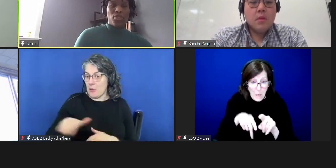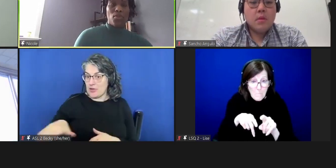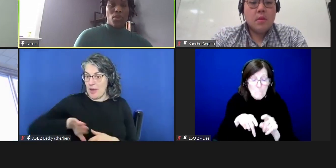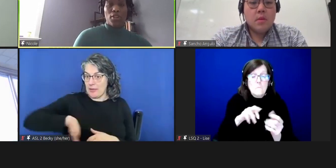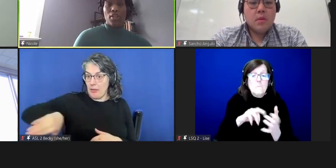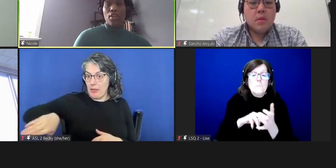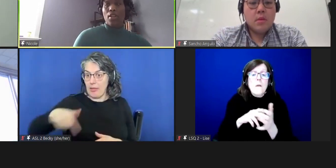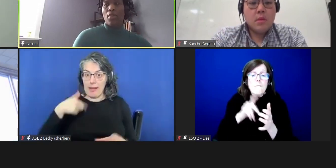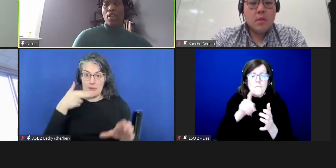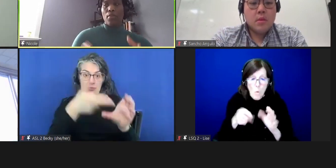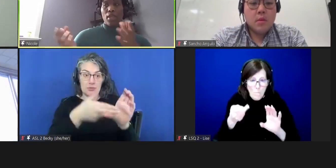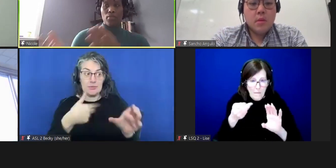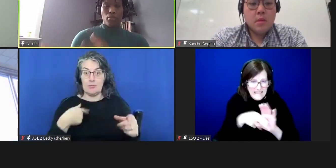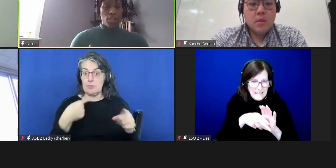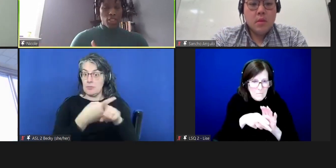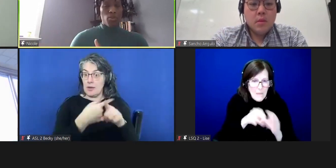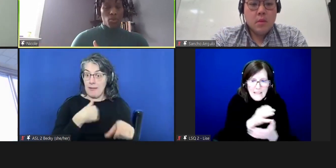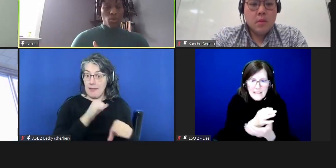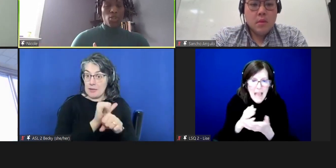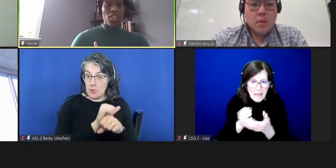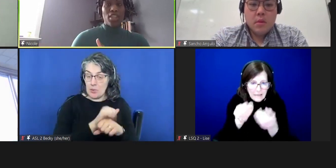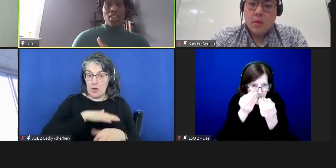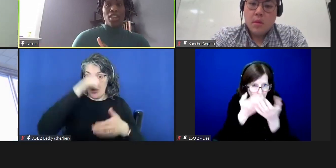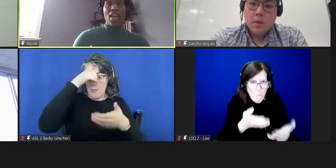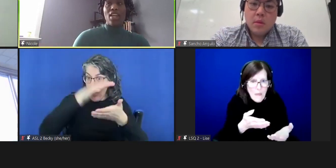d'information. Mais vous savez,